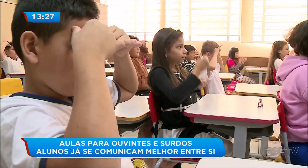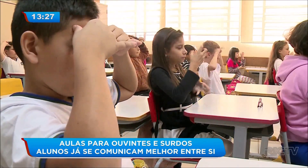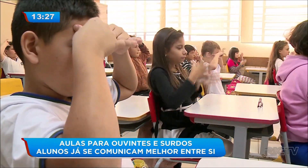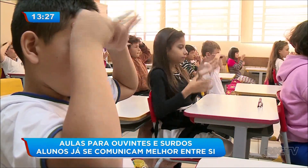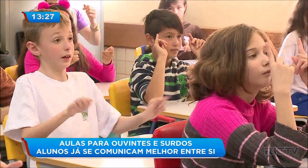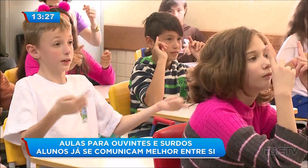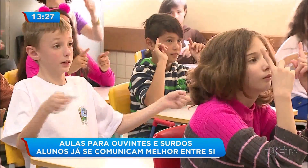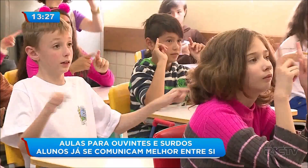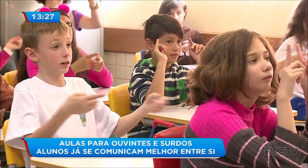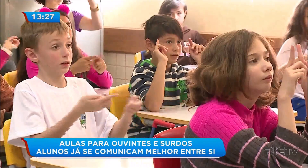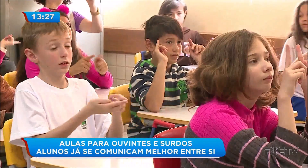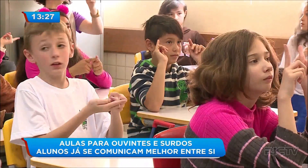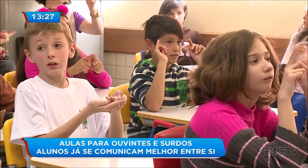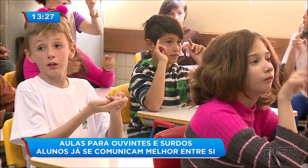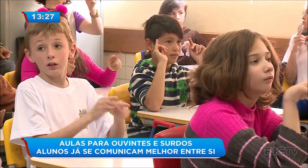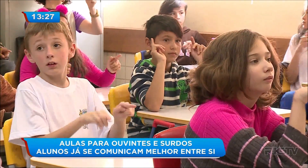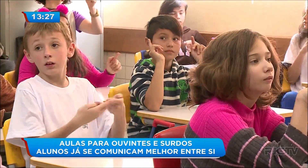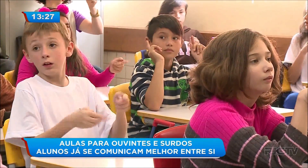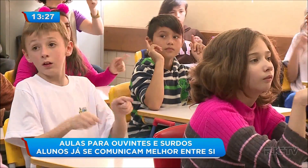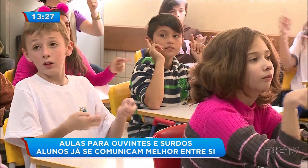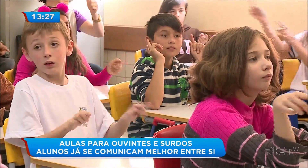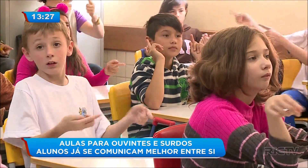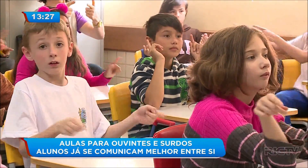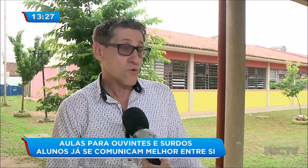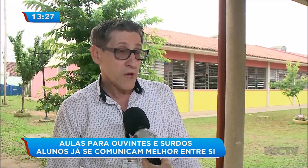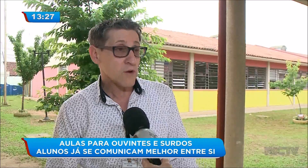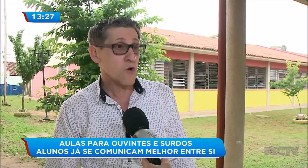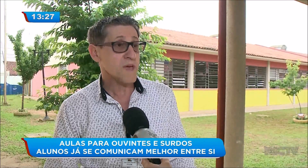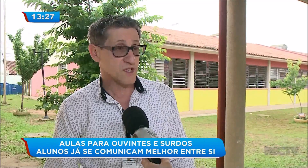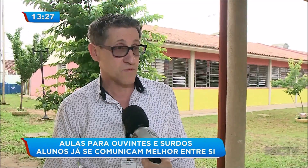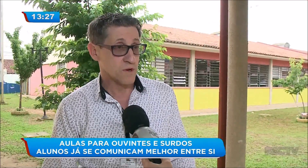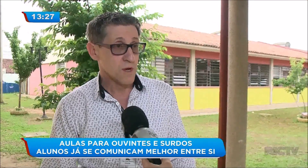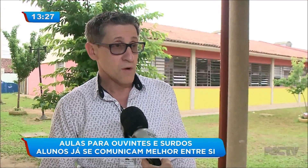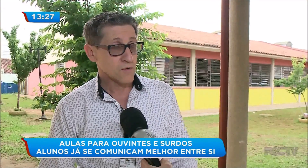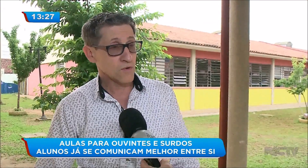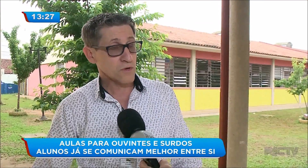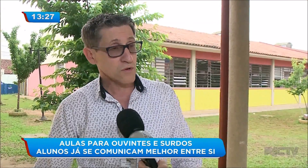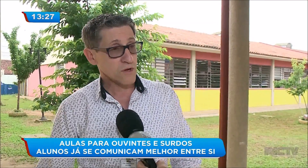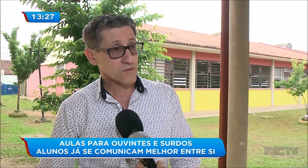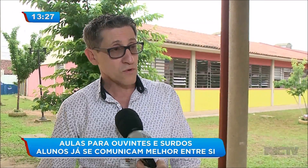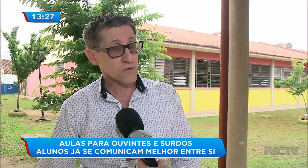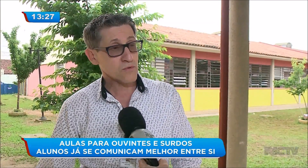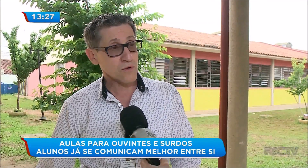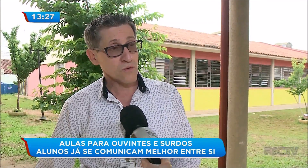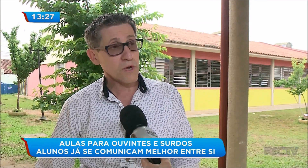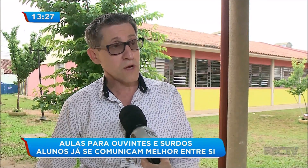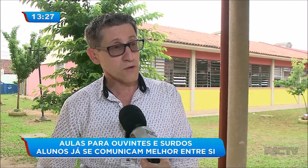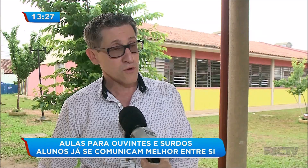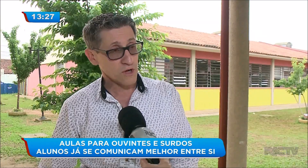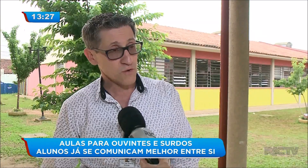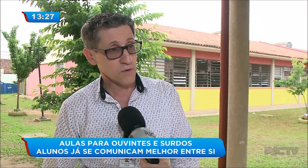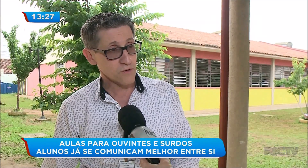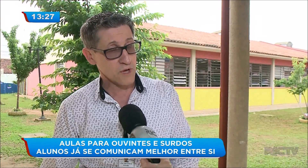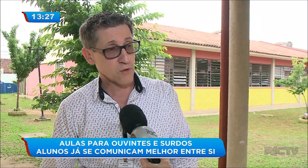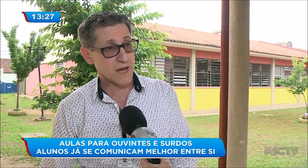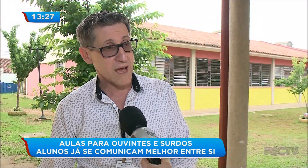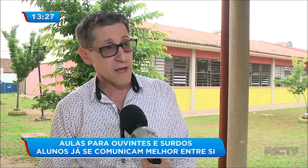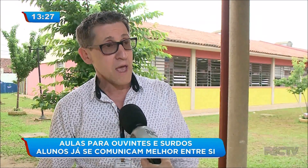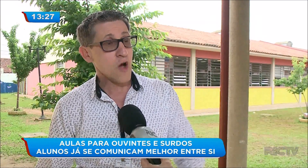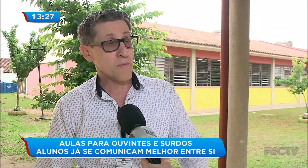uma segunda língua dentro da escola. O currículo é o mesmo. Tudo que o nosso, todo o currículo do nosso aluno do regular é